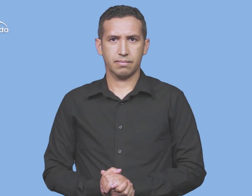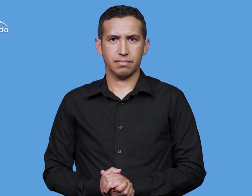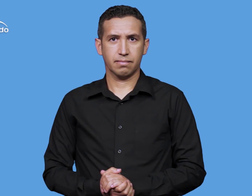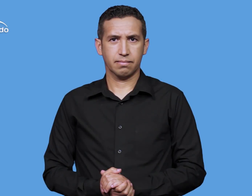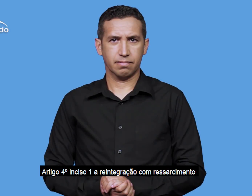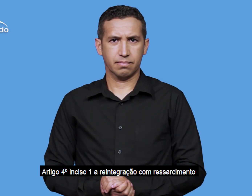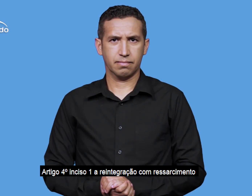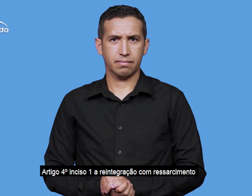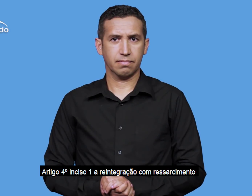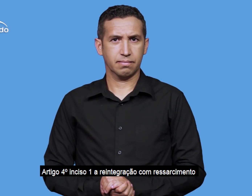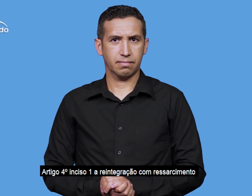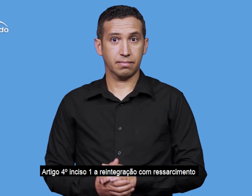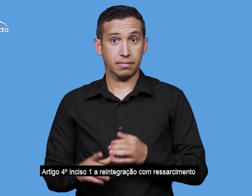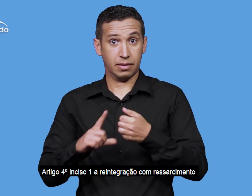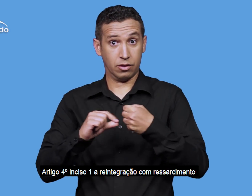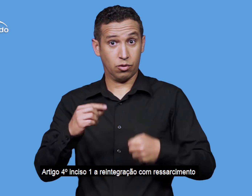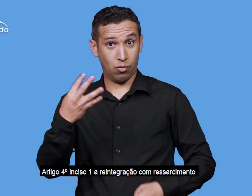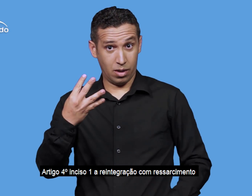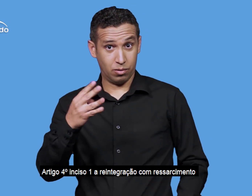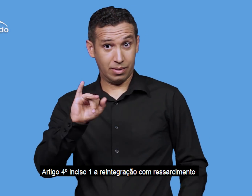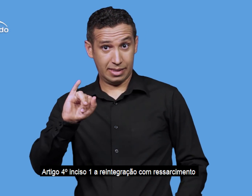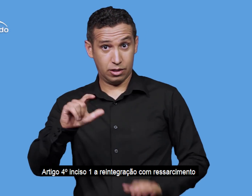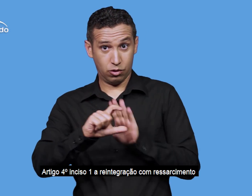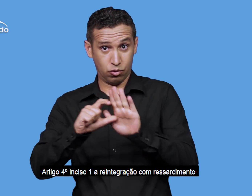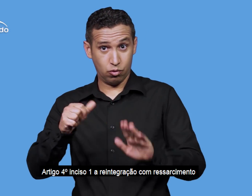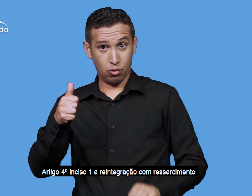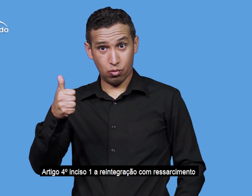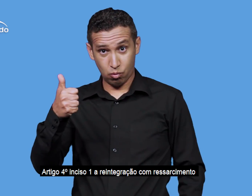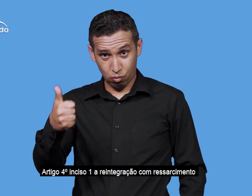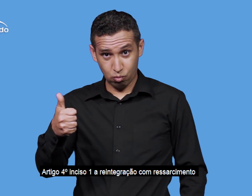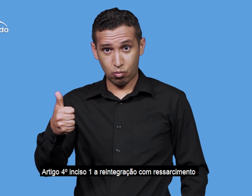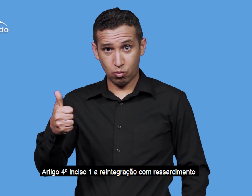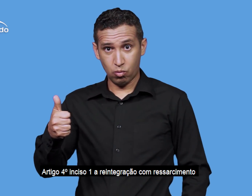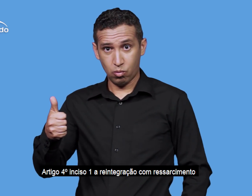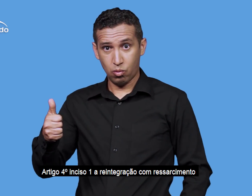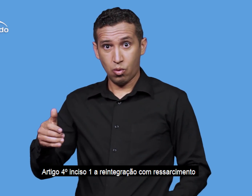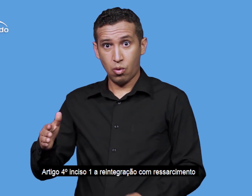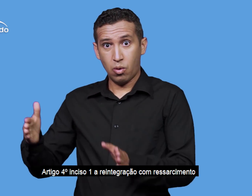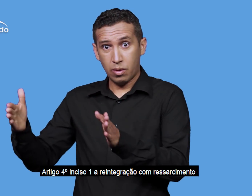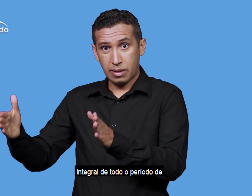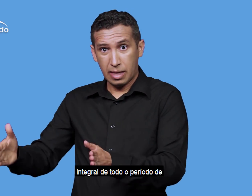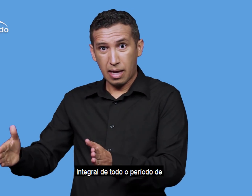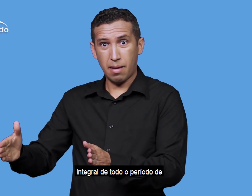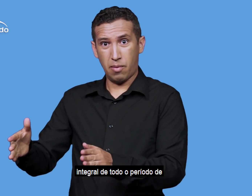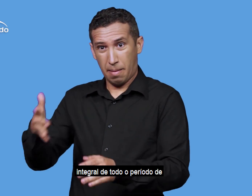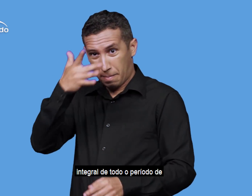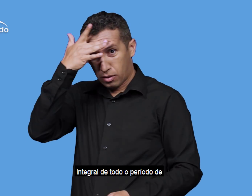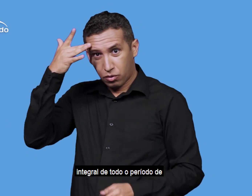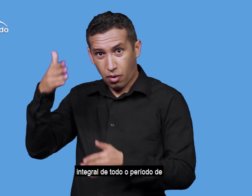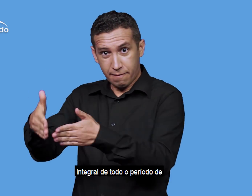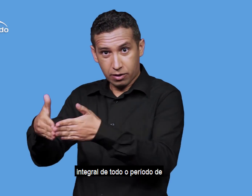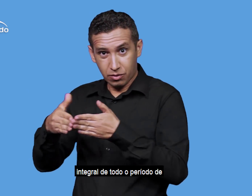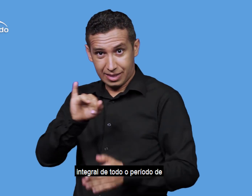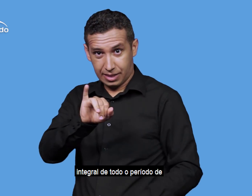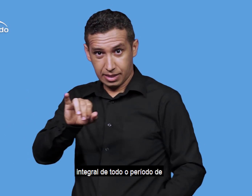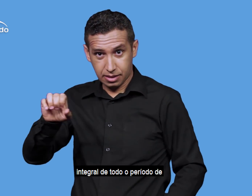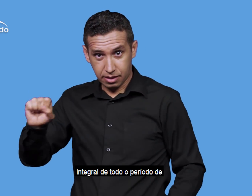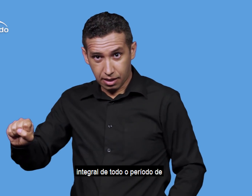artigo 4º inciso 1 a reintegração com ressarcimento integral de todo o período